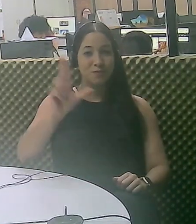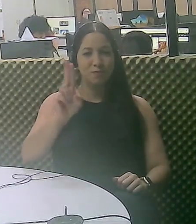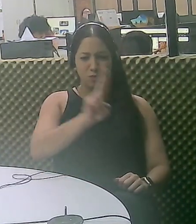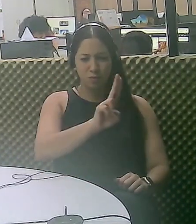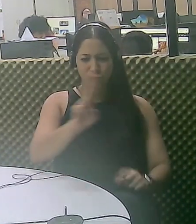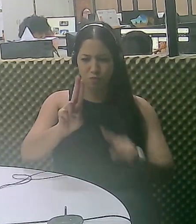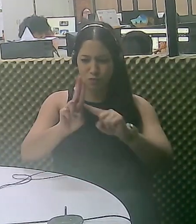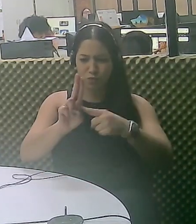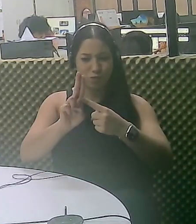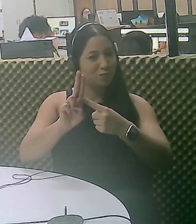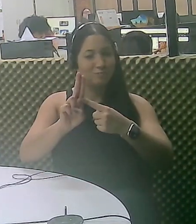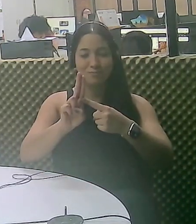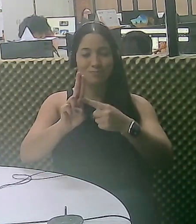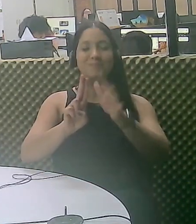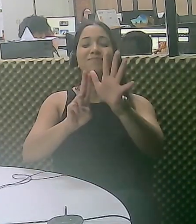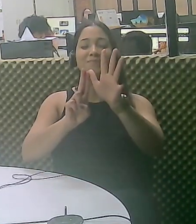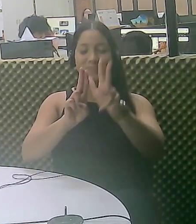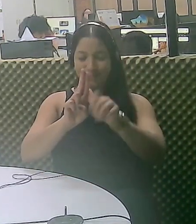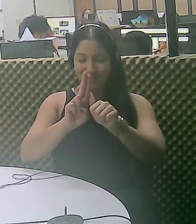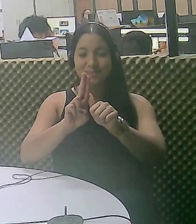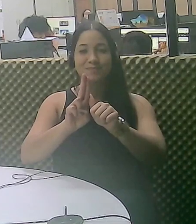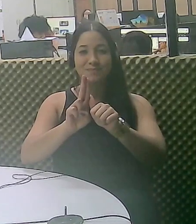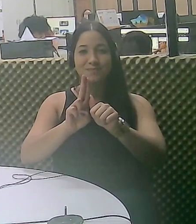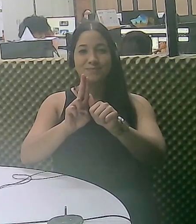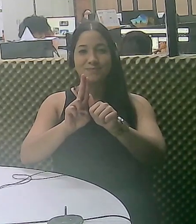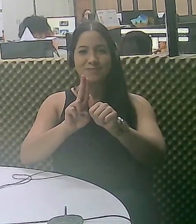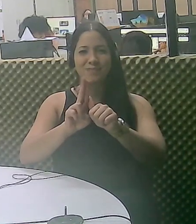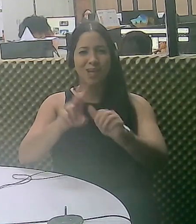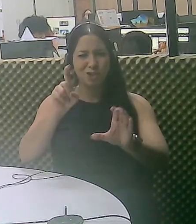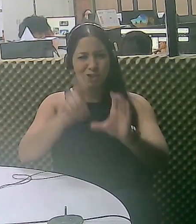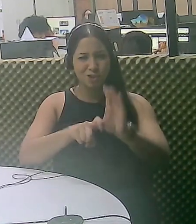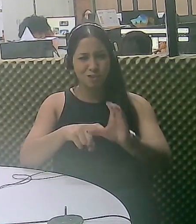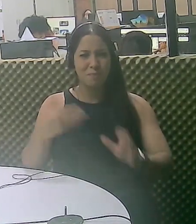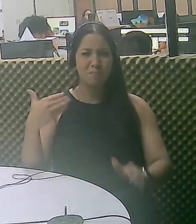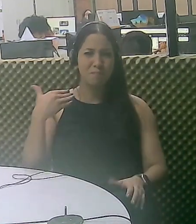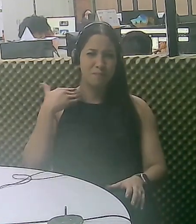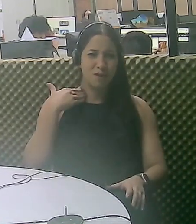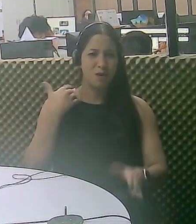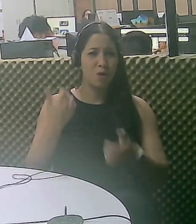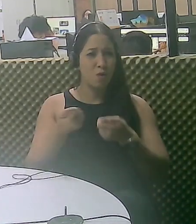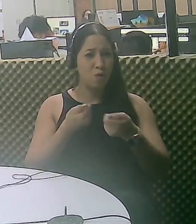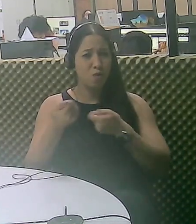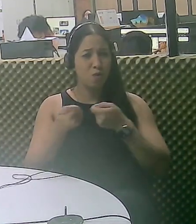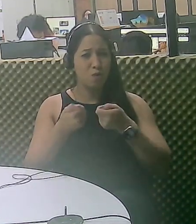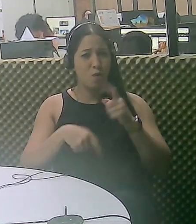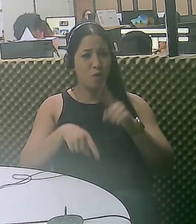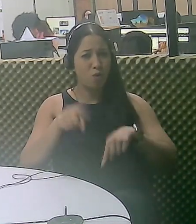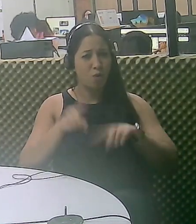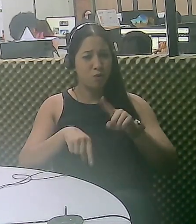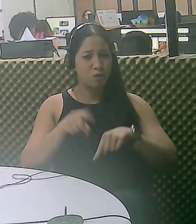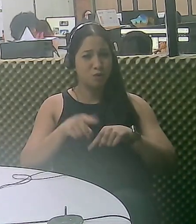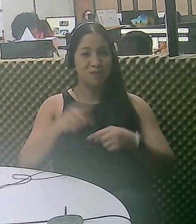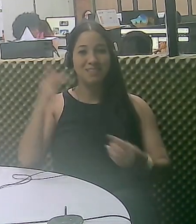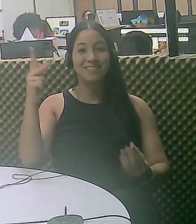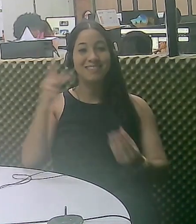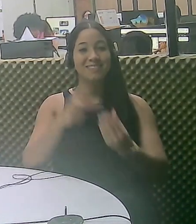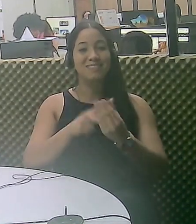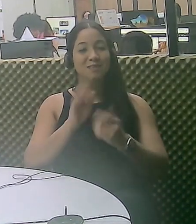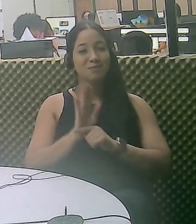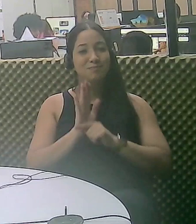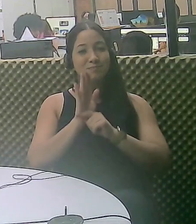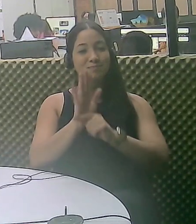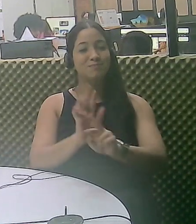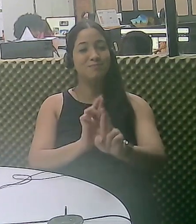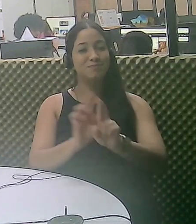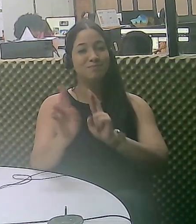nome assim, ó. Limpinho. Tem dívida com o banco, comércio ou protesto? O Procon vai te ajudar a